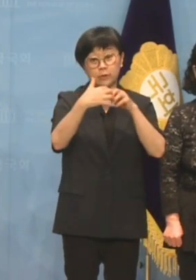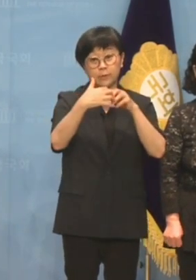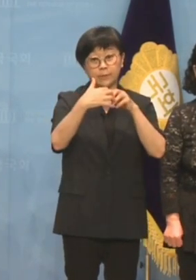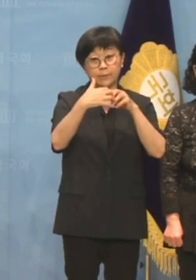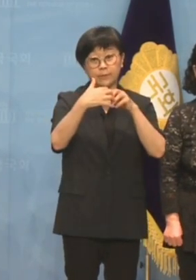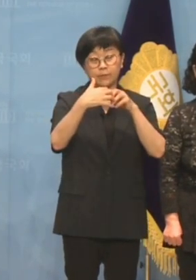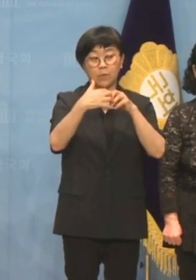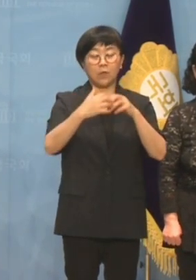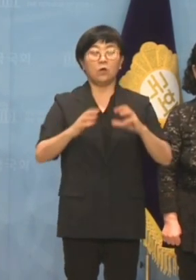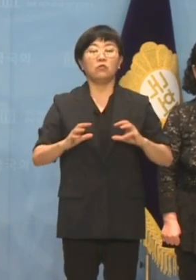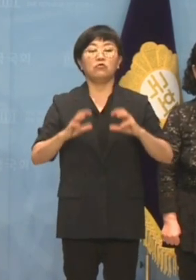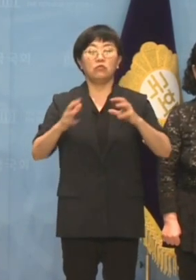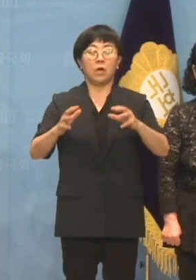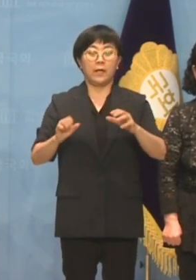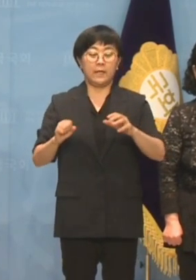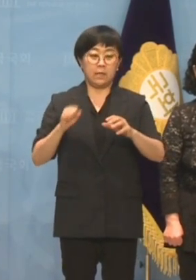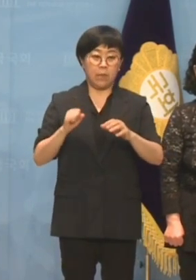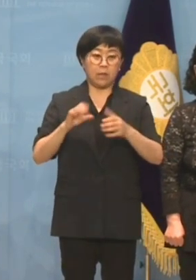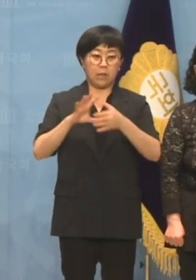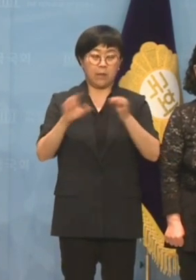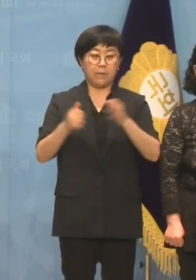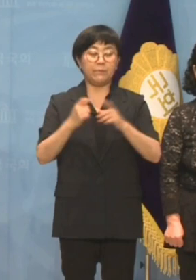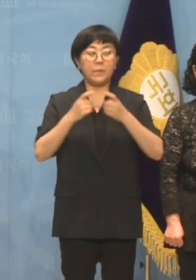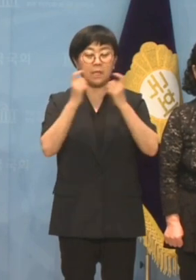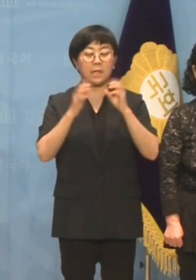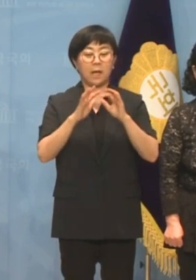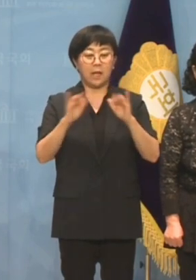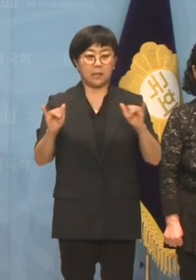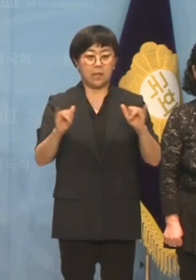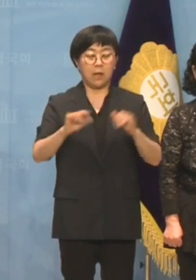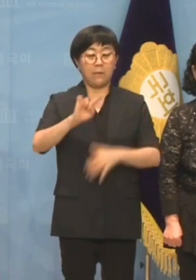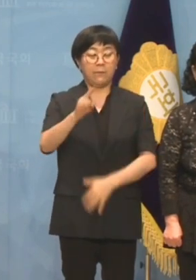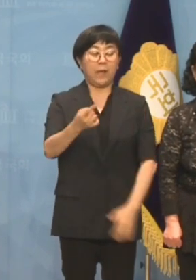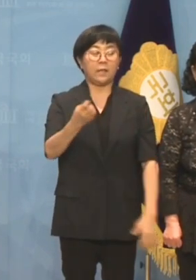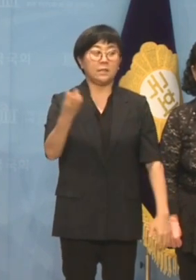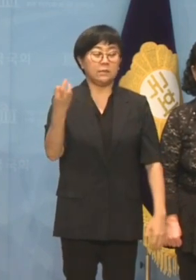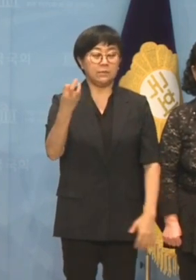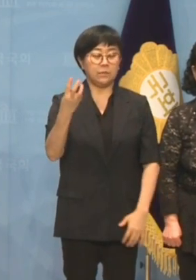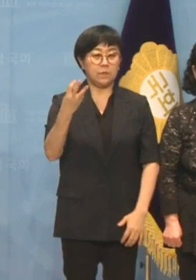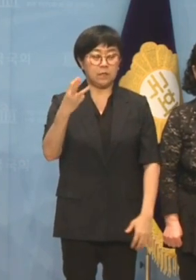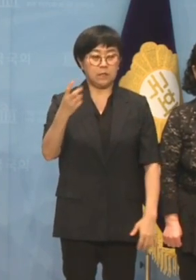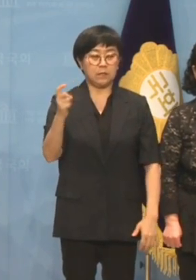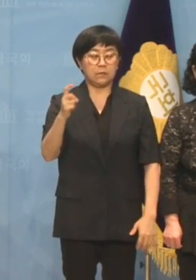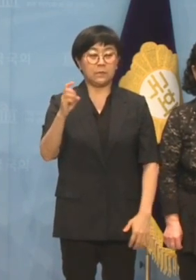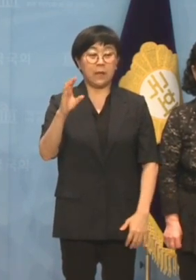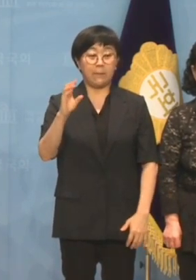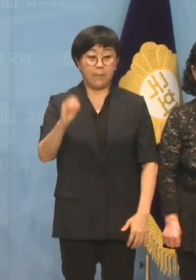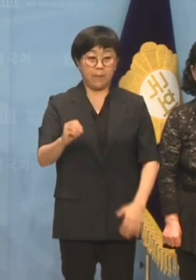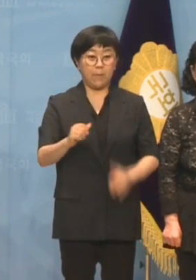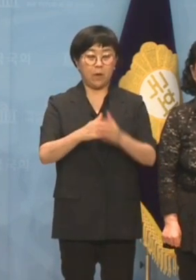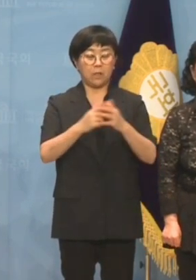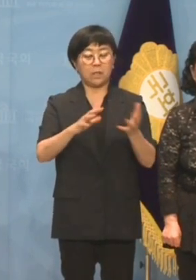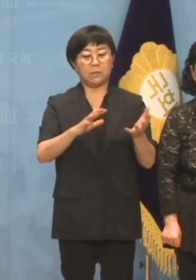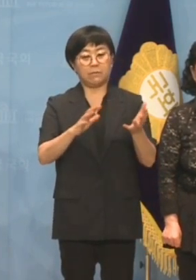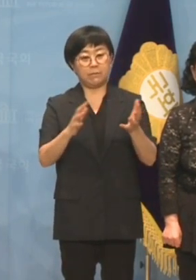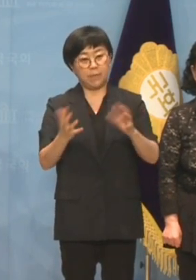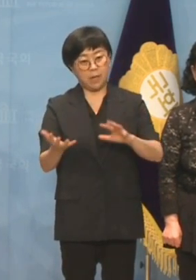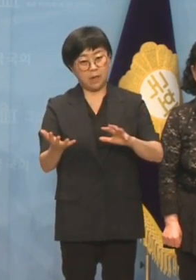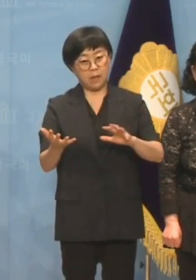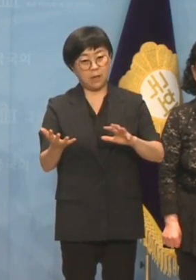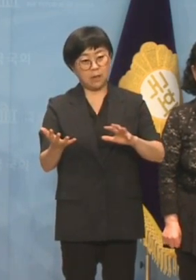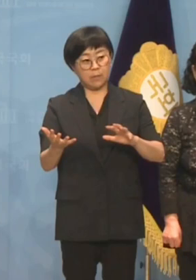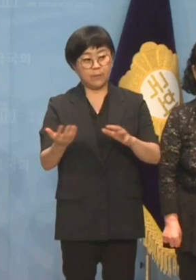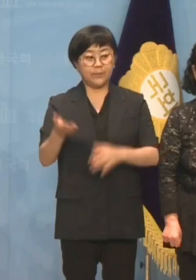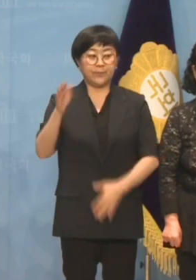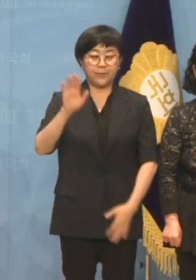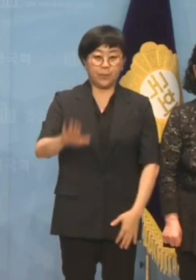전후 국가공권력에 의한 민간인 113만 명이 집단 학살되었습니다.